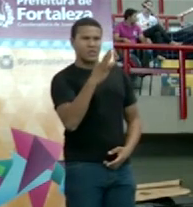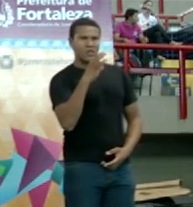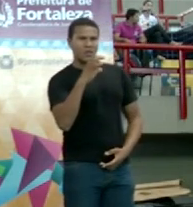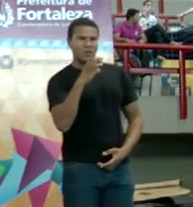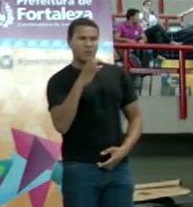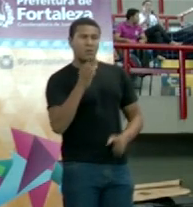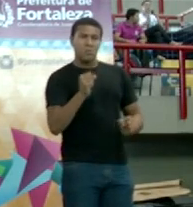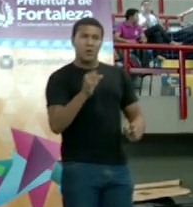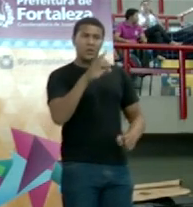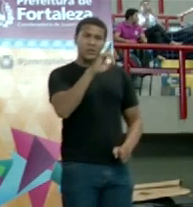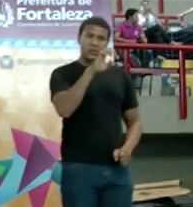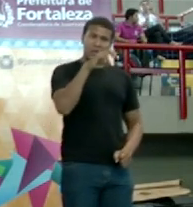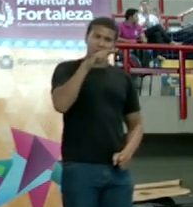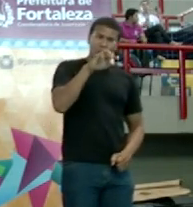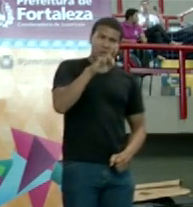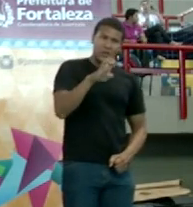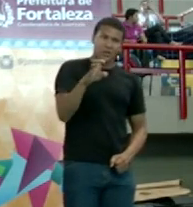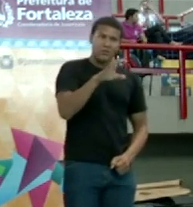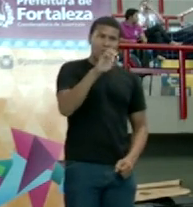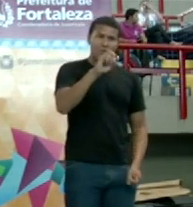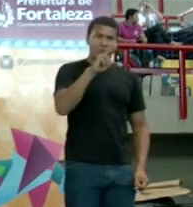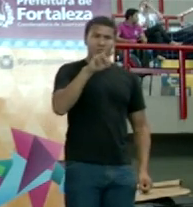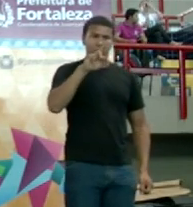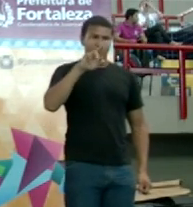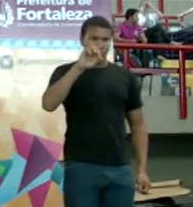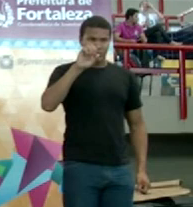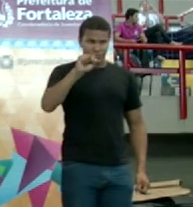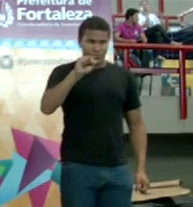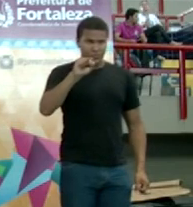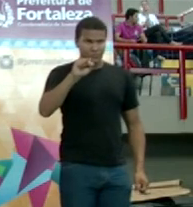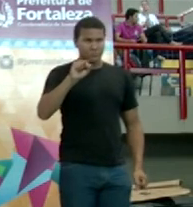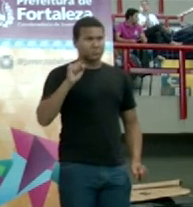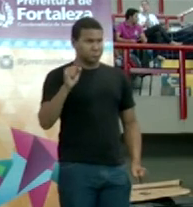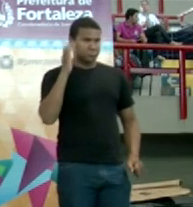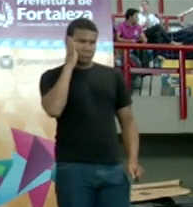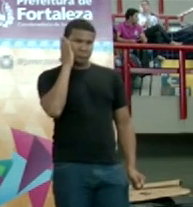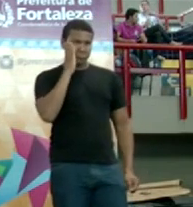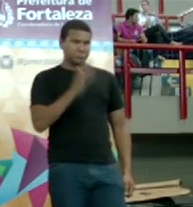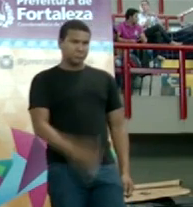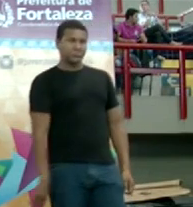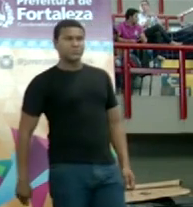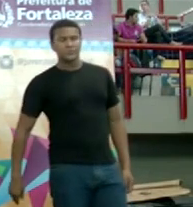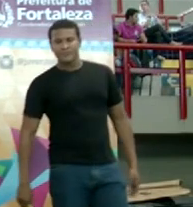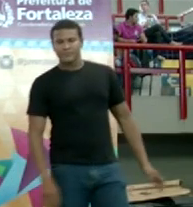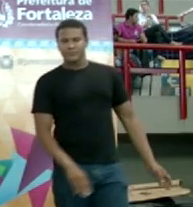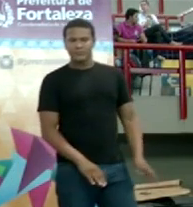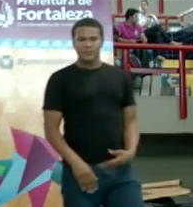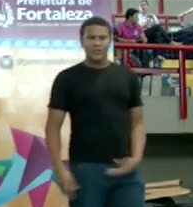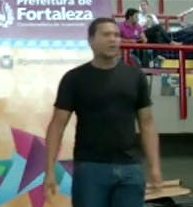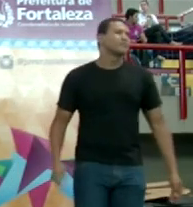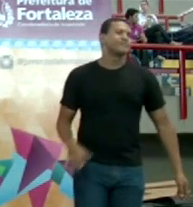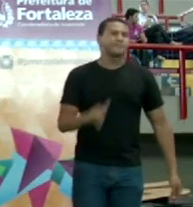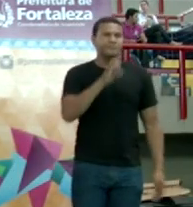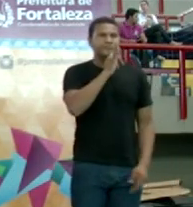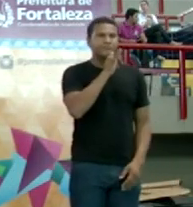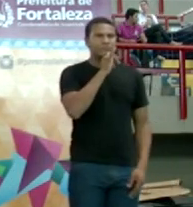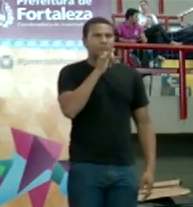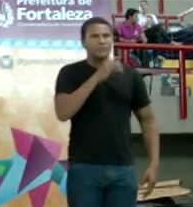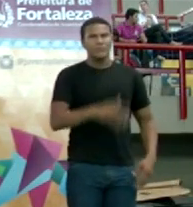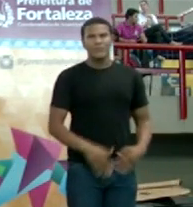Bem, vamos continuar aqui. Qual sua opinião sobre a redução da maioridade penal no